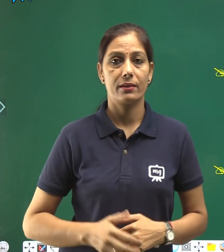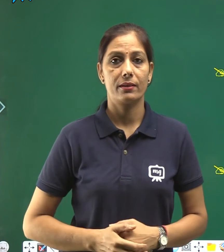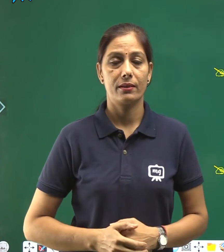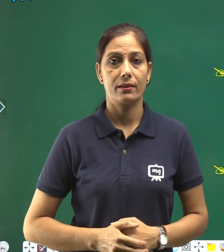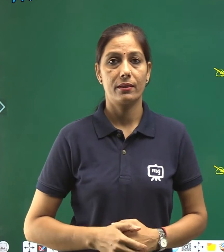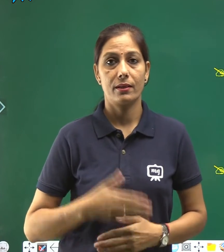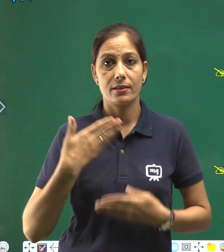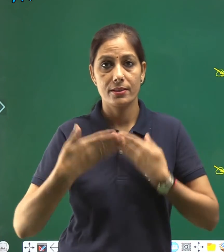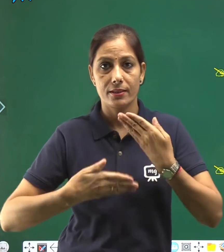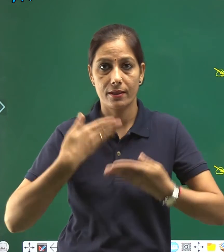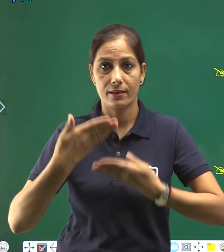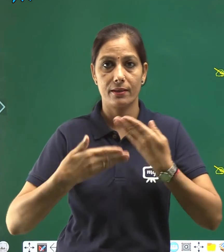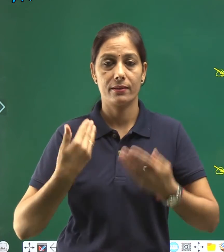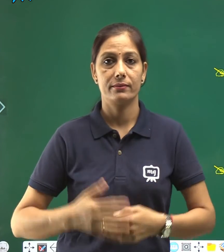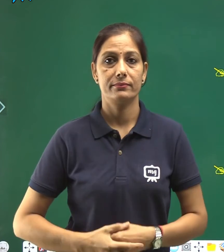प्रेरणा दी है।